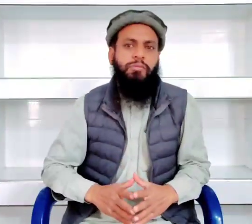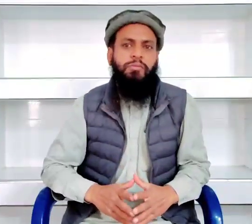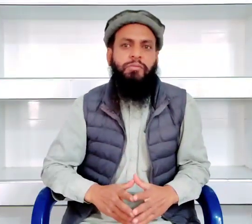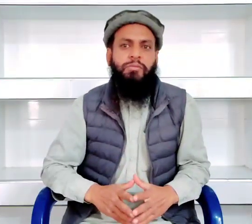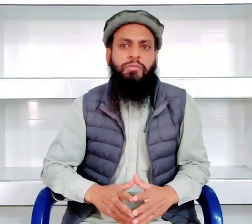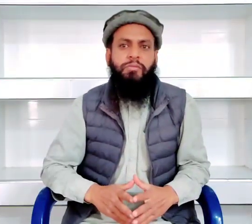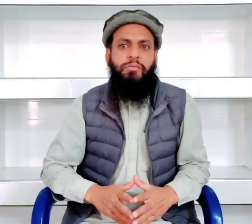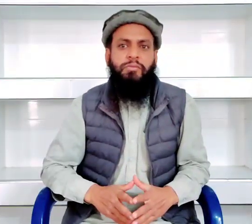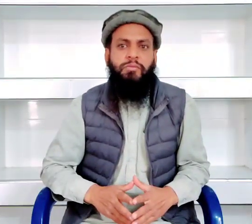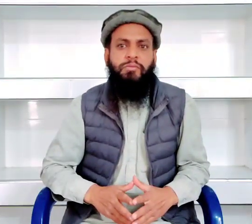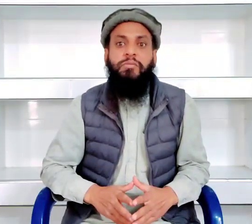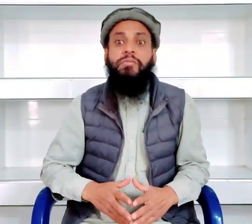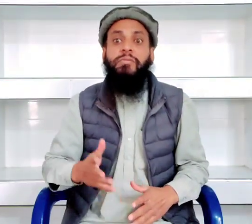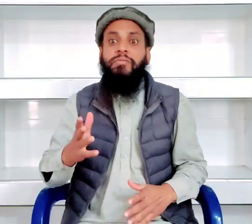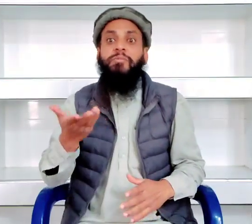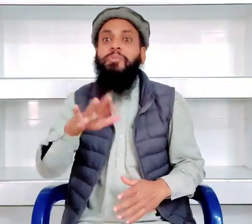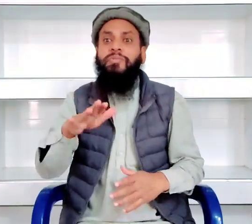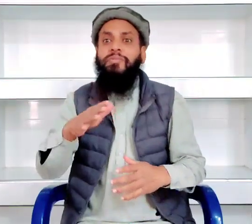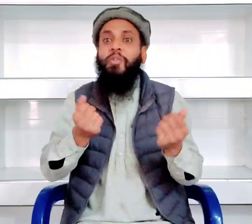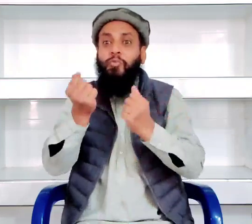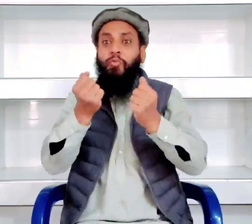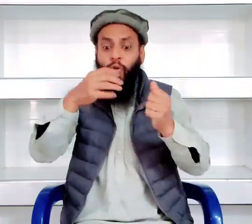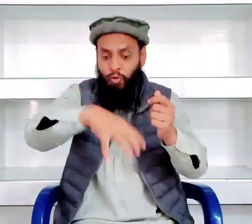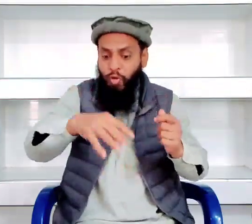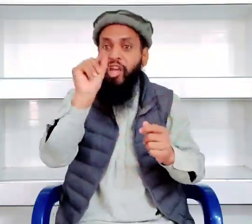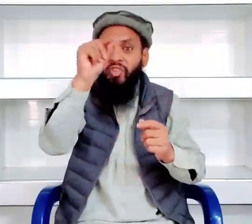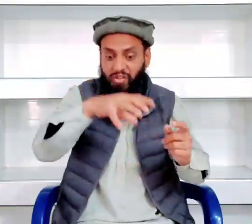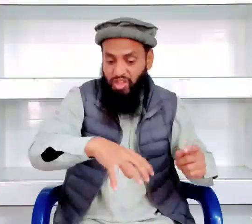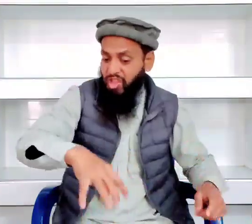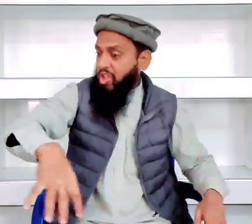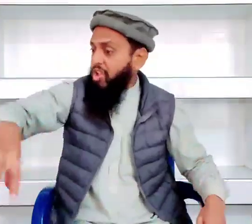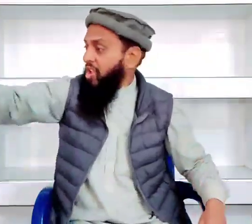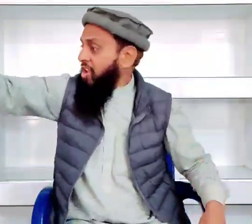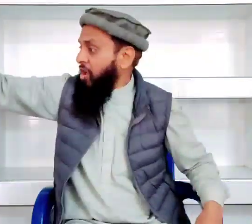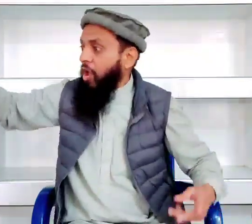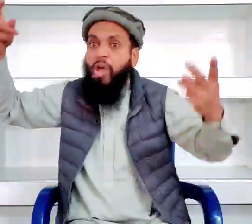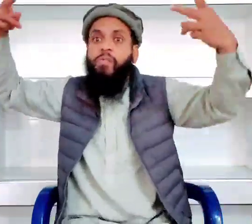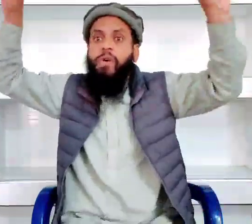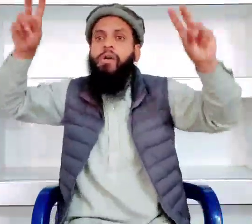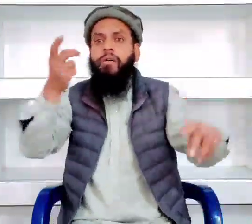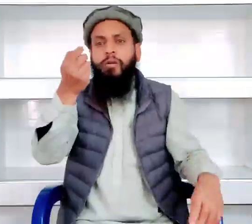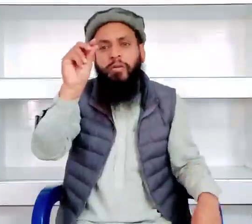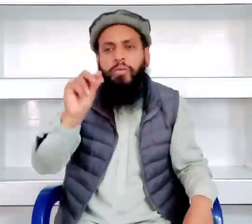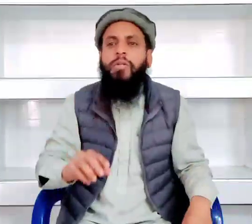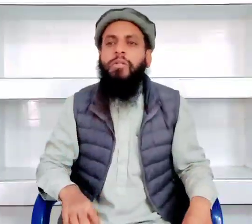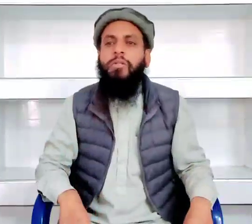ਹੋਏਗੀ ਤੇ ਅਗਰ ਸੌਦਾ ਘੱਟ ਹੈ ਮੰਡੀ ਦੇ ਅੰਦਰ ਫਿਰ ਵੀ ਤਾਜ਼ੇ ਨੂੰ ਫਾਇਦਾ ਹੋਣਾ ਚਾਹੀਦਾ ਜਿਹਨੇ ਮਿਹਨਤ ਕੀਤੀ ਹੈ ਜਿਹਨੇ ਕਮਾਇਆ ਜਿਹਨੇ